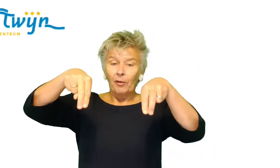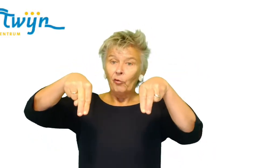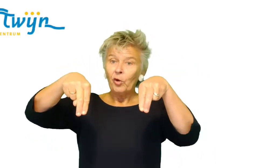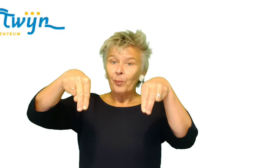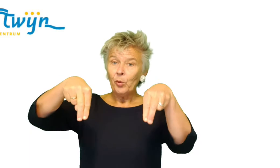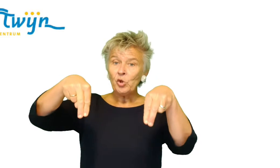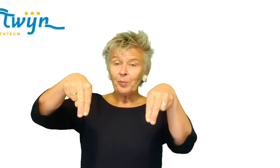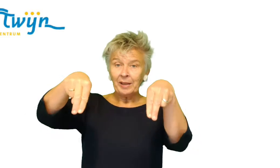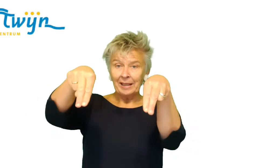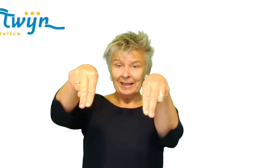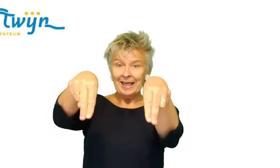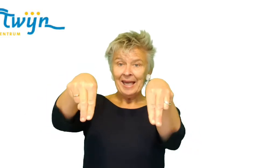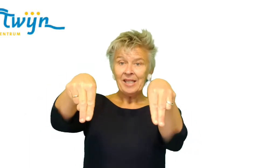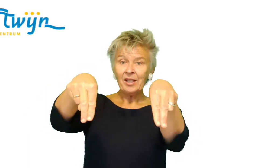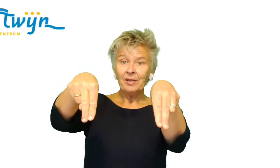Voor de poes pak je deze